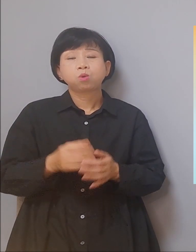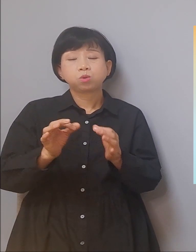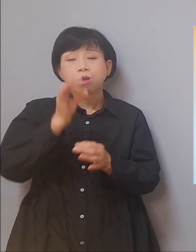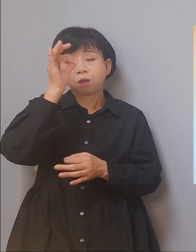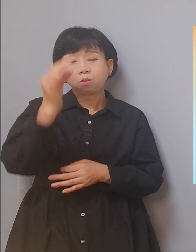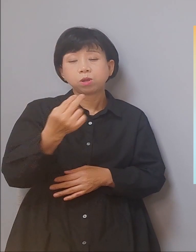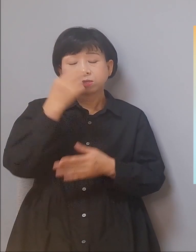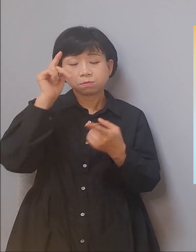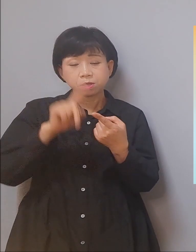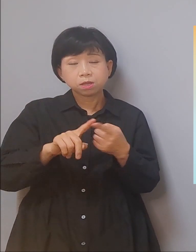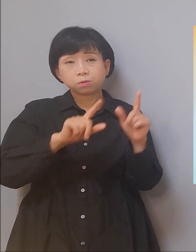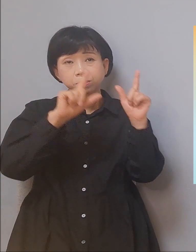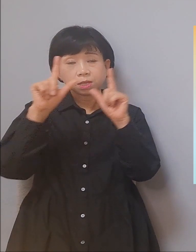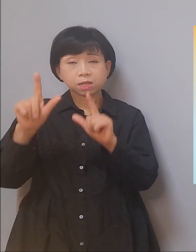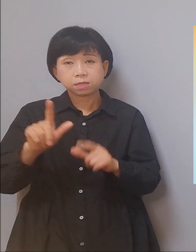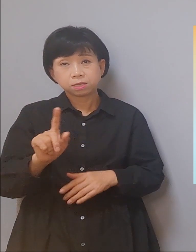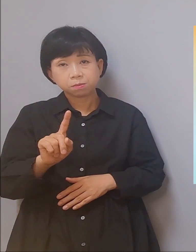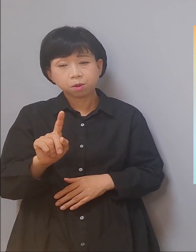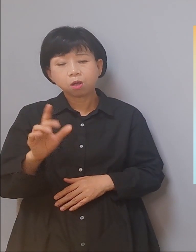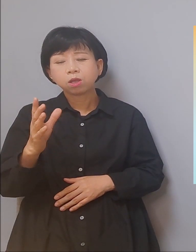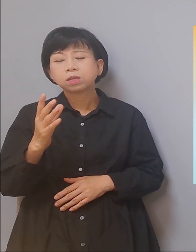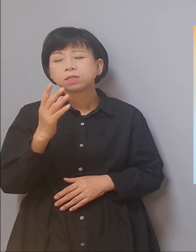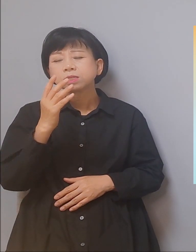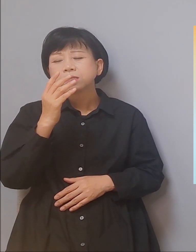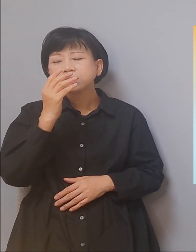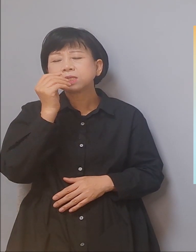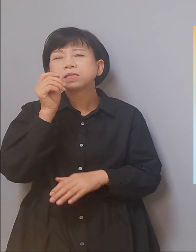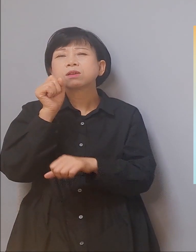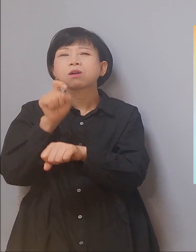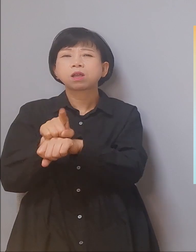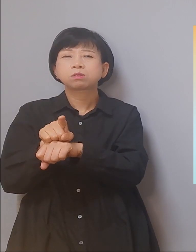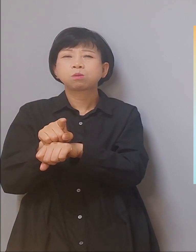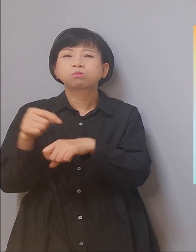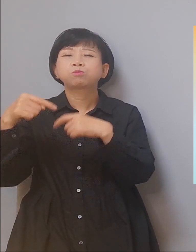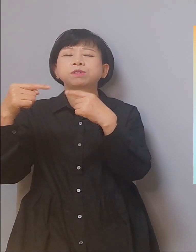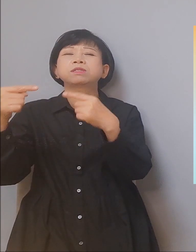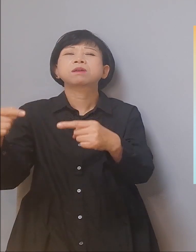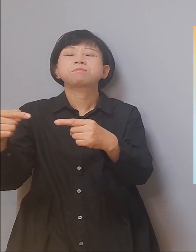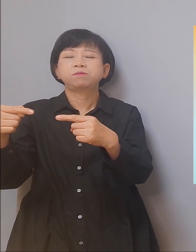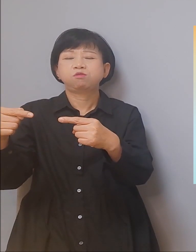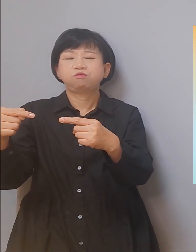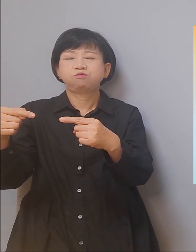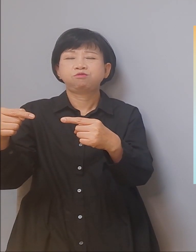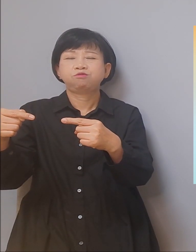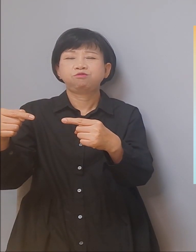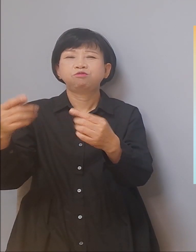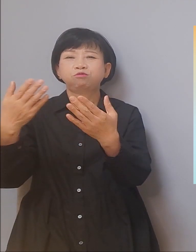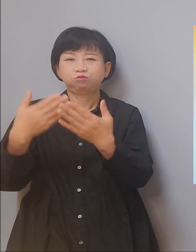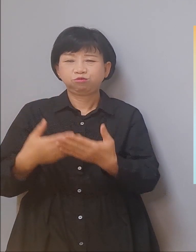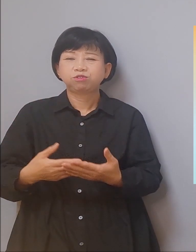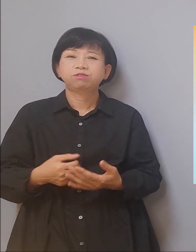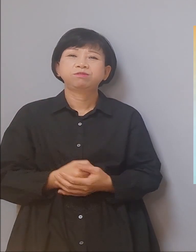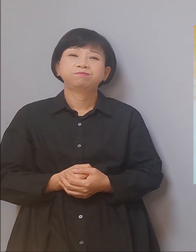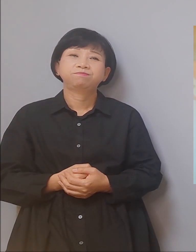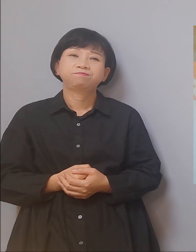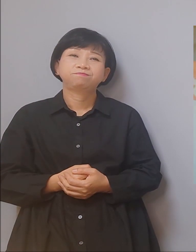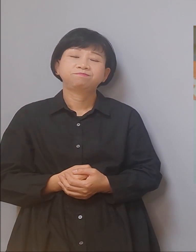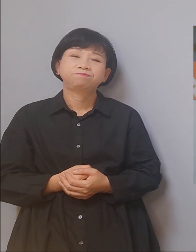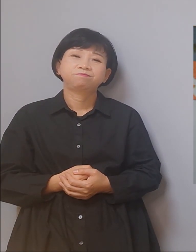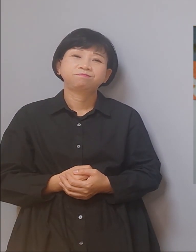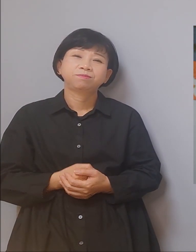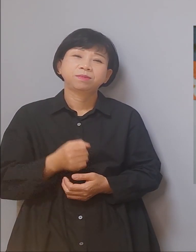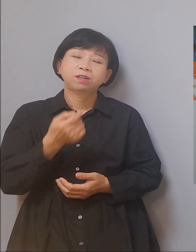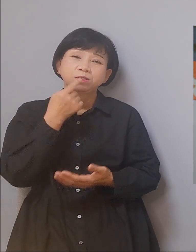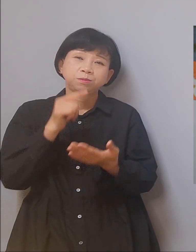것, 그것이 무엇이냐면 신성한 성품에 참여하는 자가 되게 해 주셨다는 겁니다. 이것을 쉽게